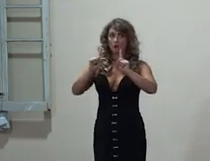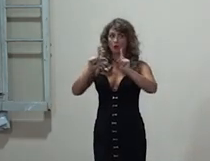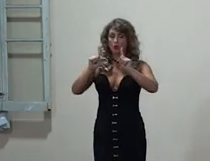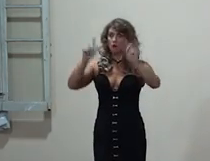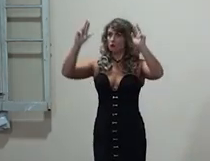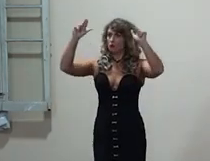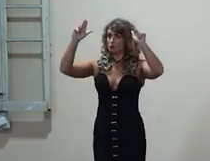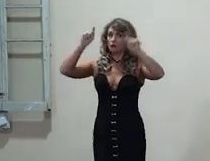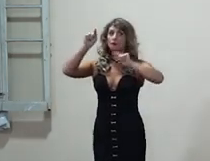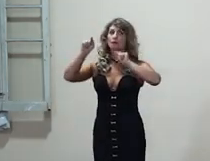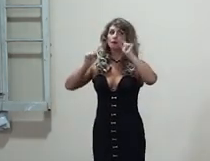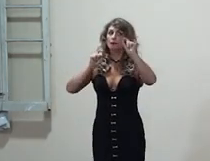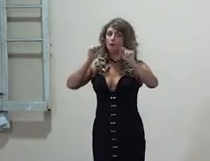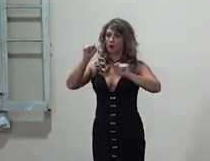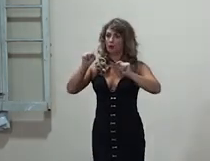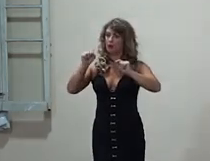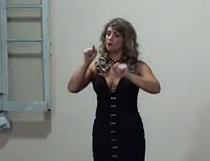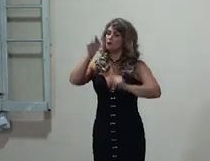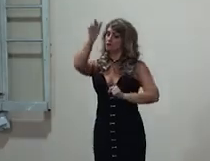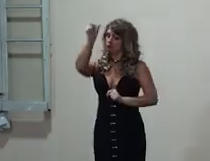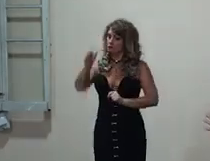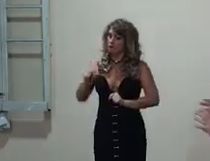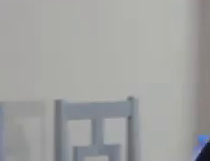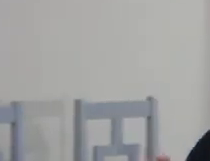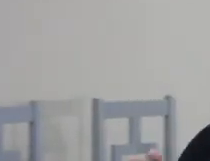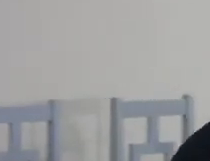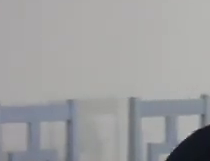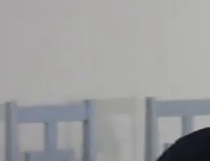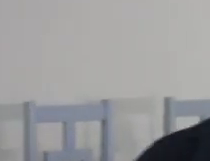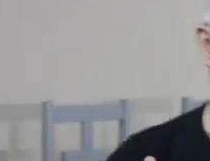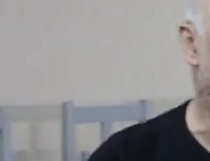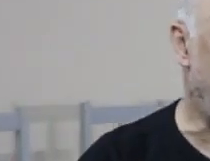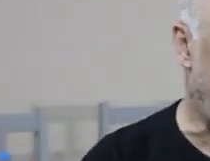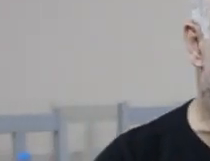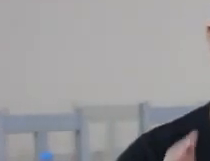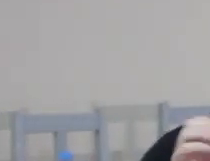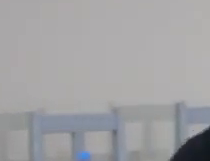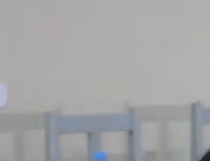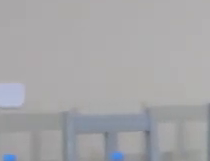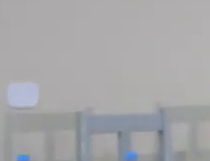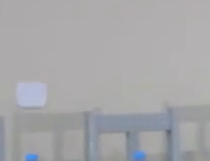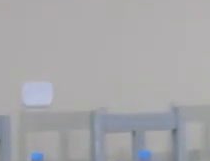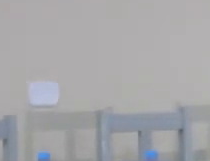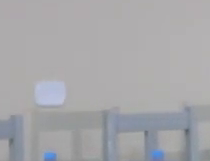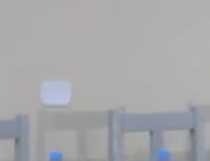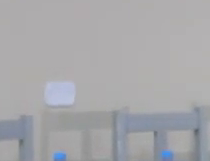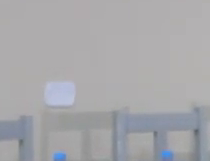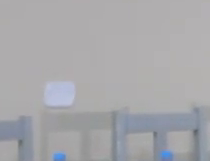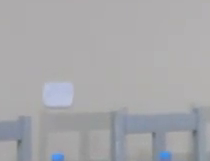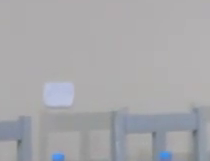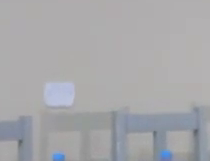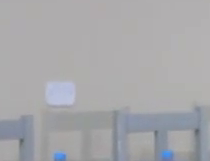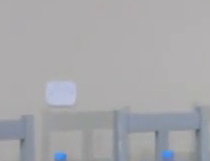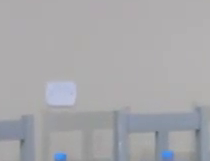é você ter uma população que entenda aquilo que tem. Muito bem.